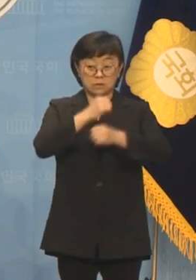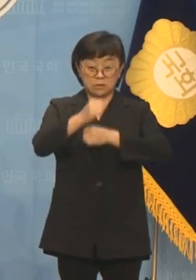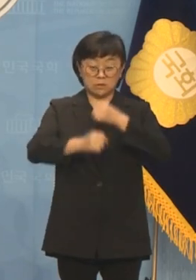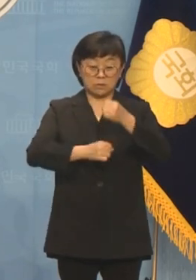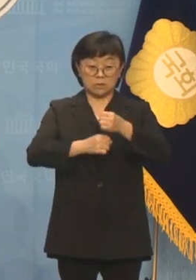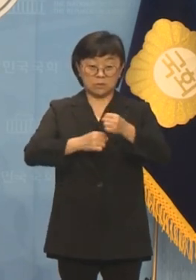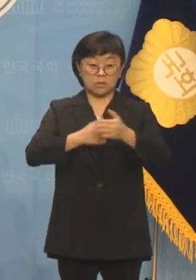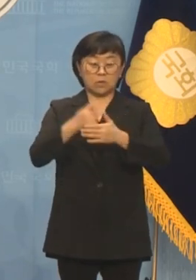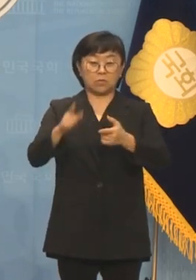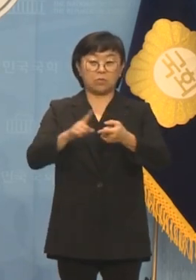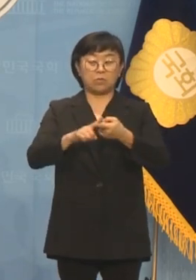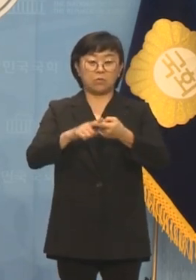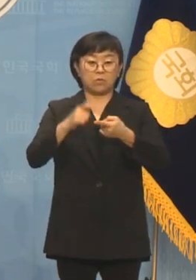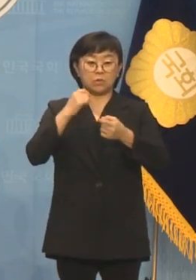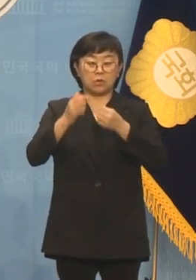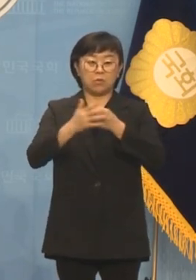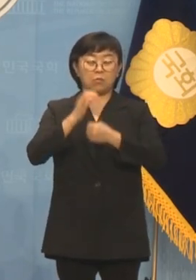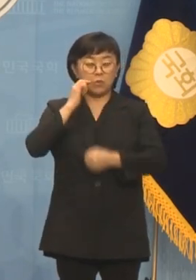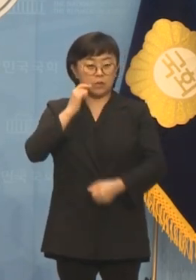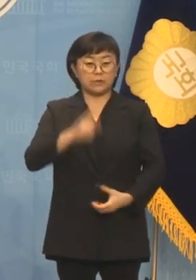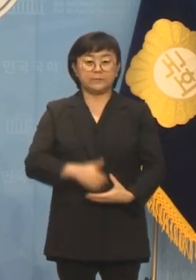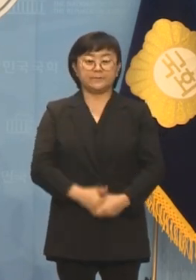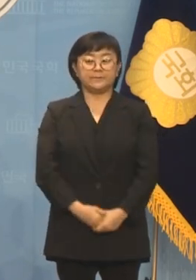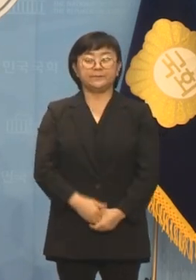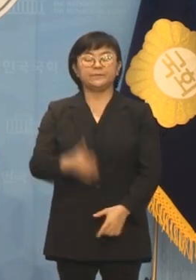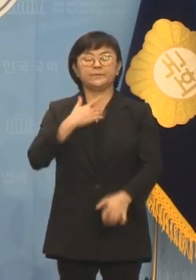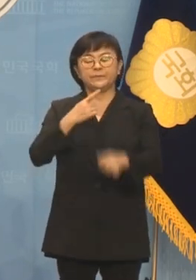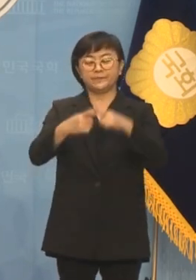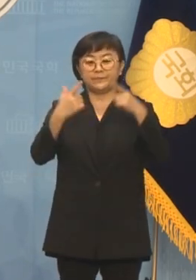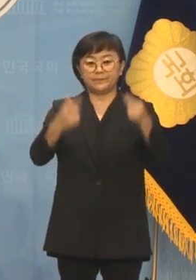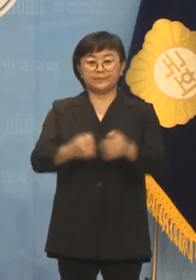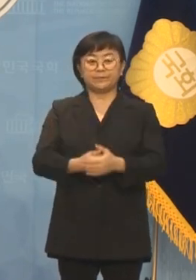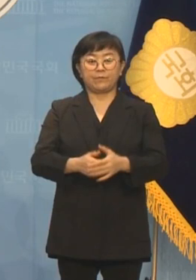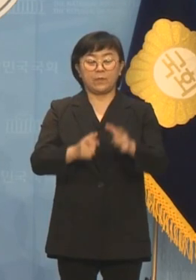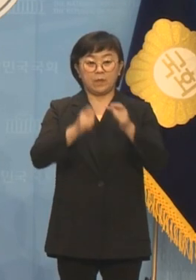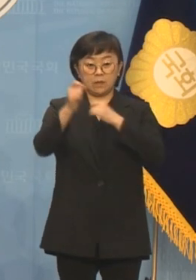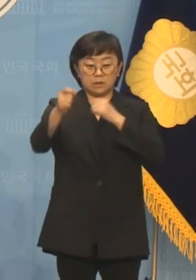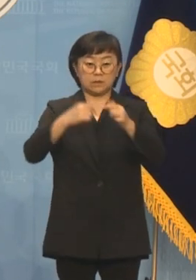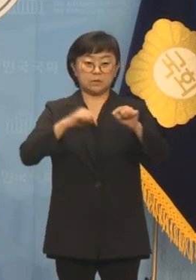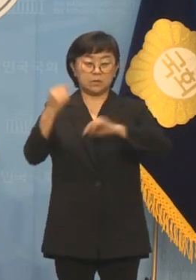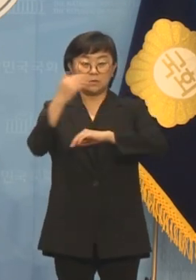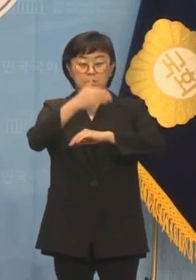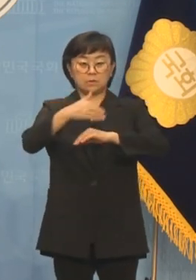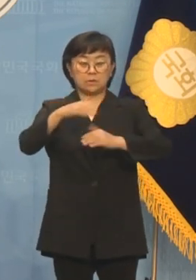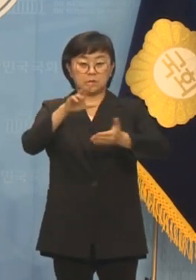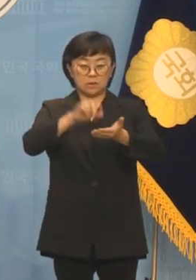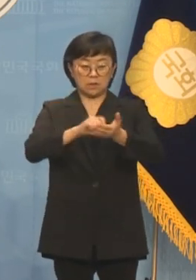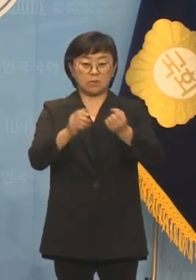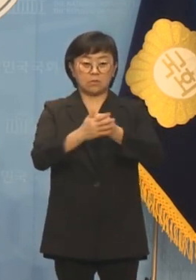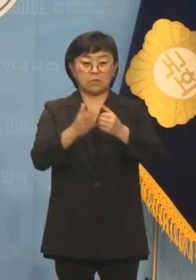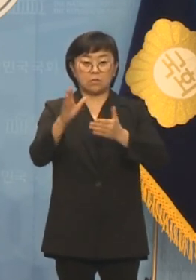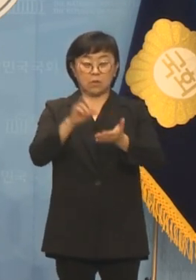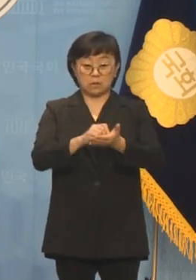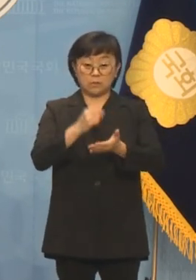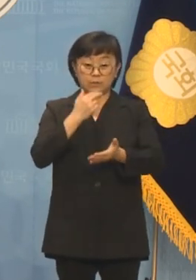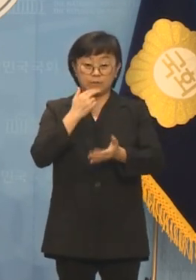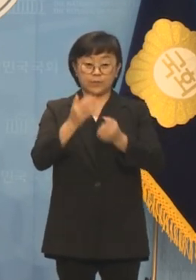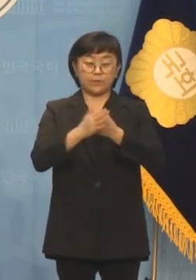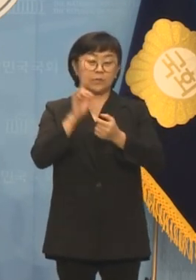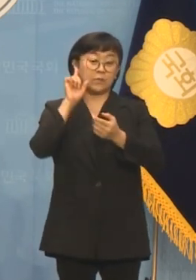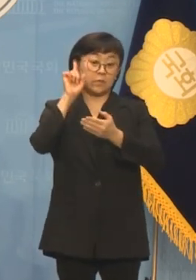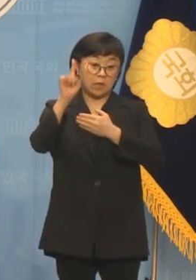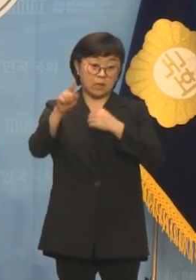어려웠고 저 역시 마찬가지였습니다. 장기적 정책과제는 표류했습니다. 당장